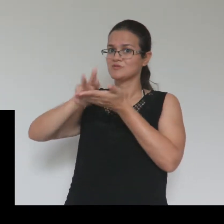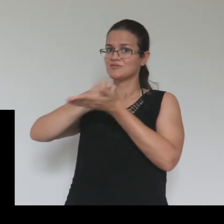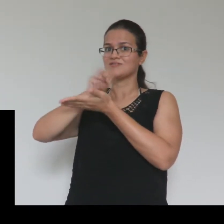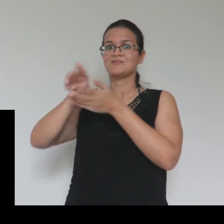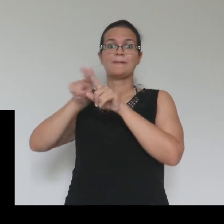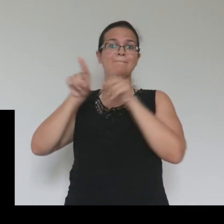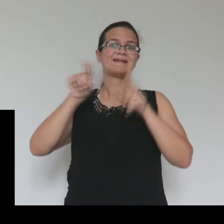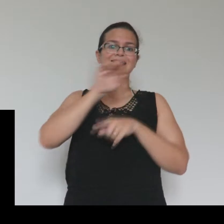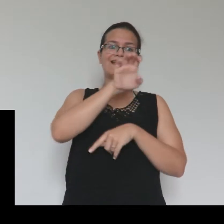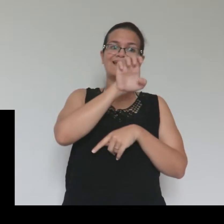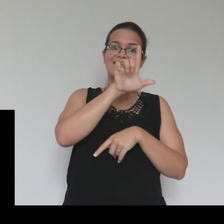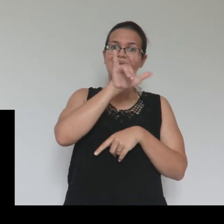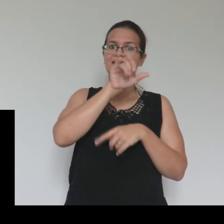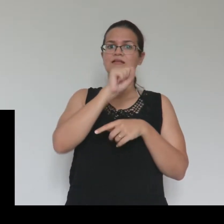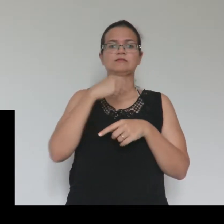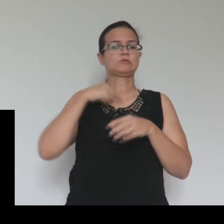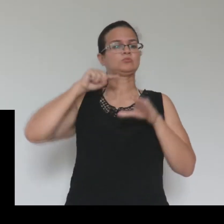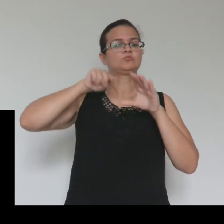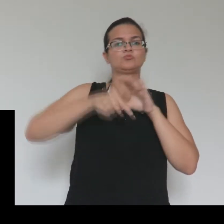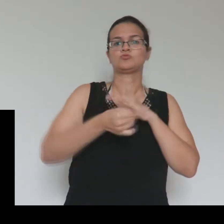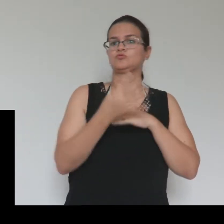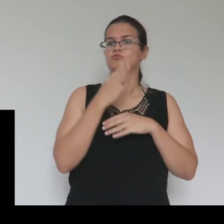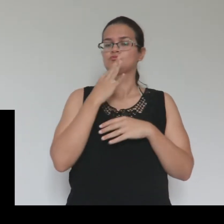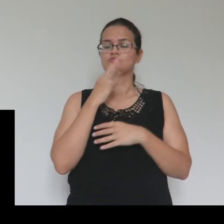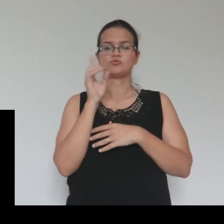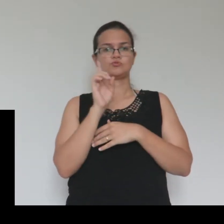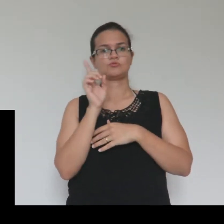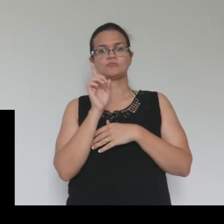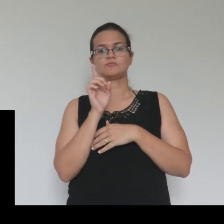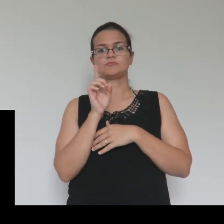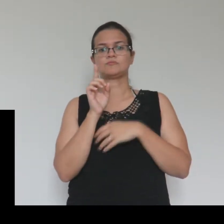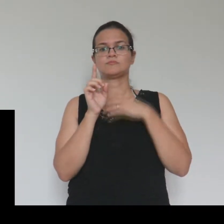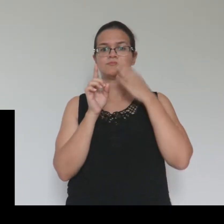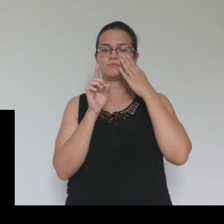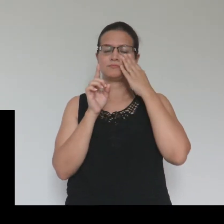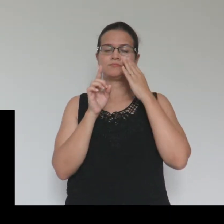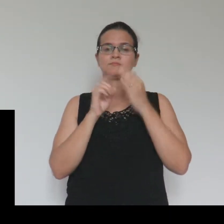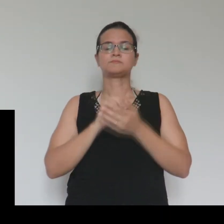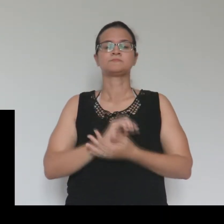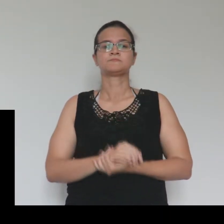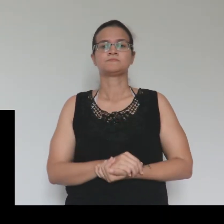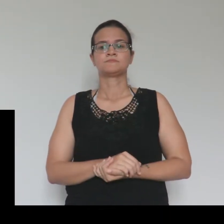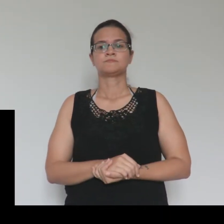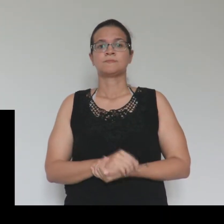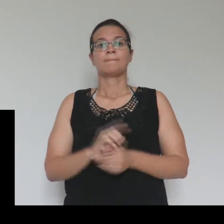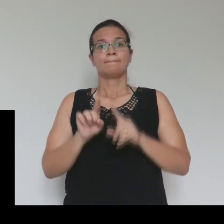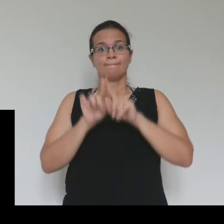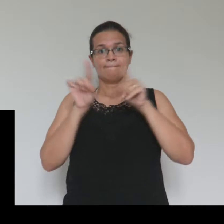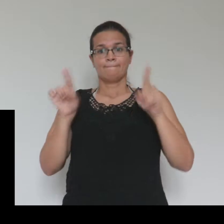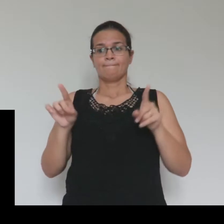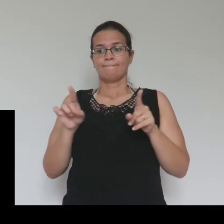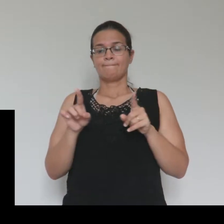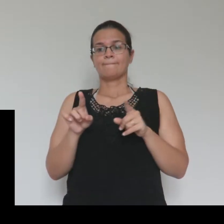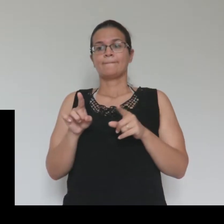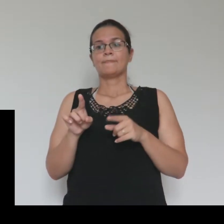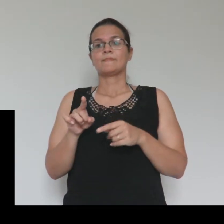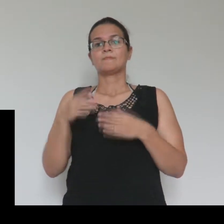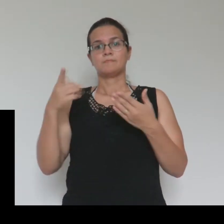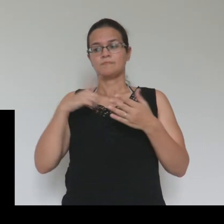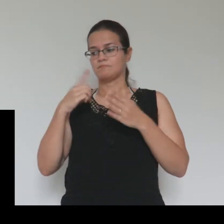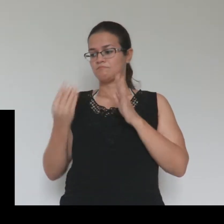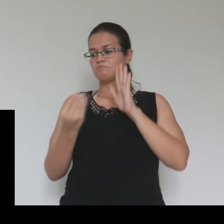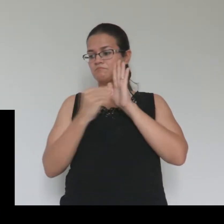ELIS eu não tenho muito a detalhar. Porém, vou deixar o link aqui para quem